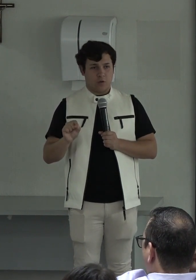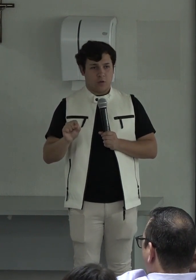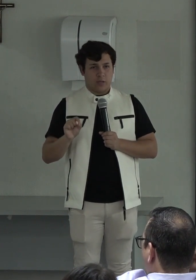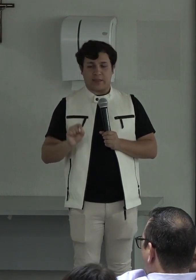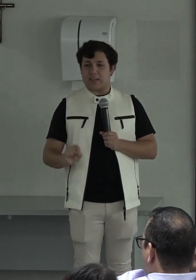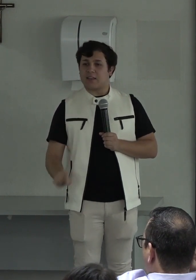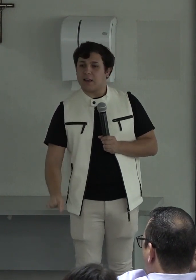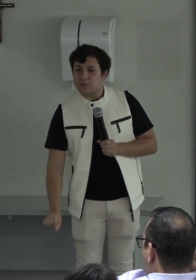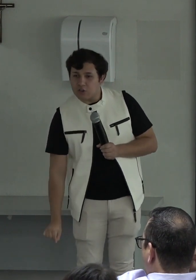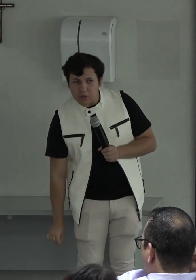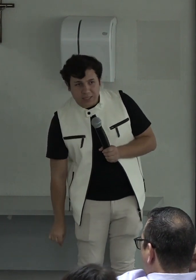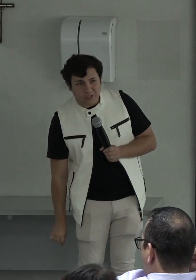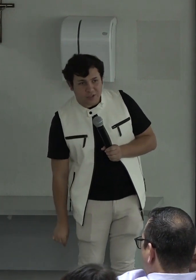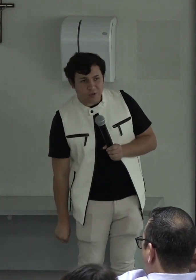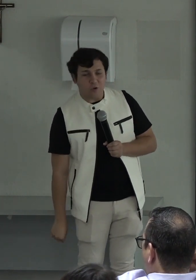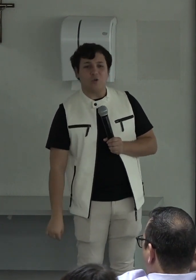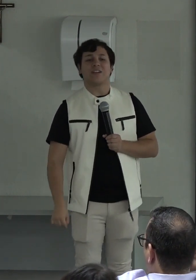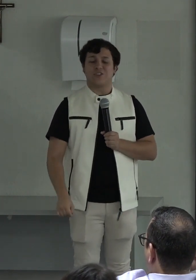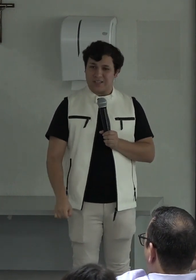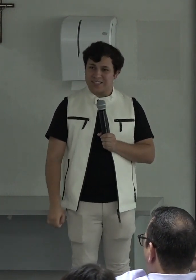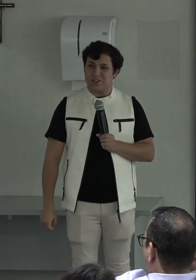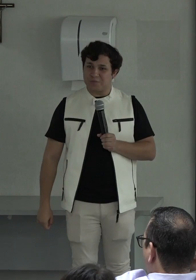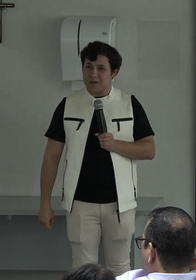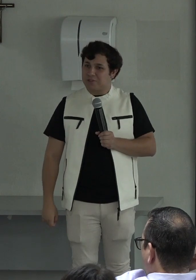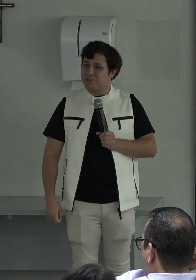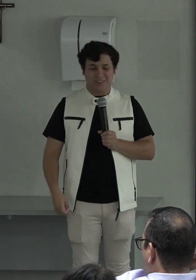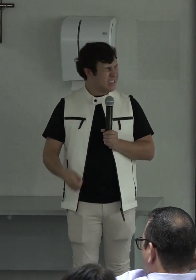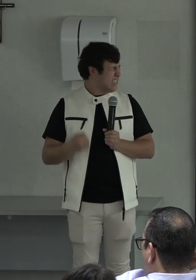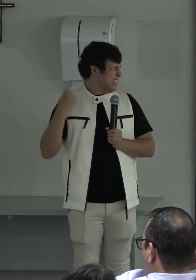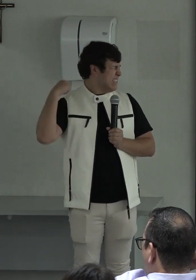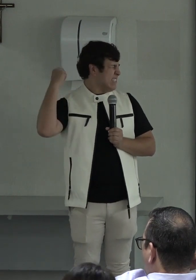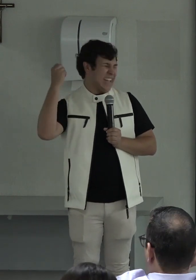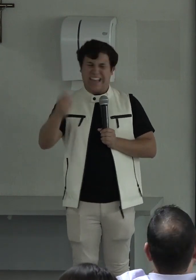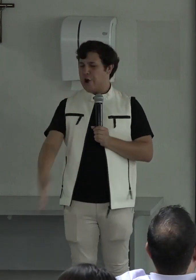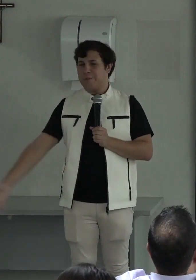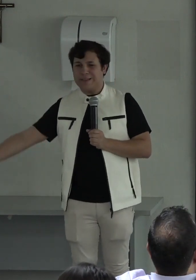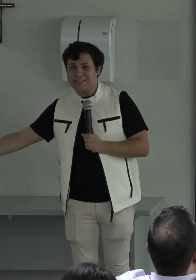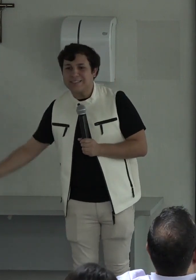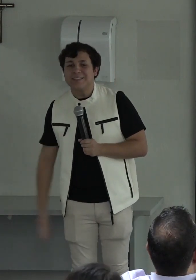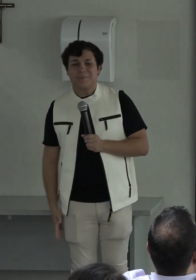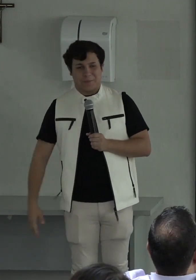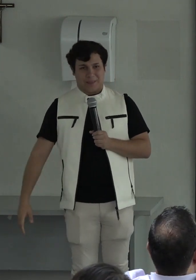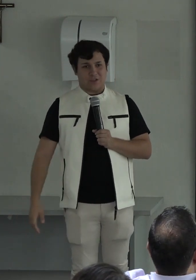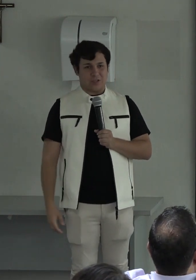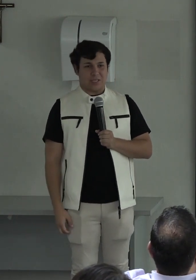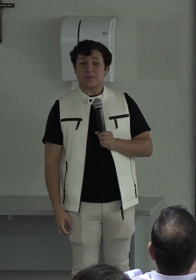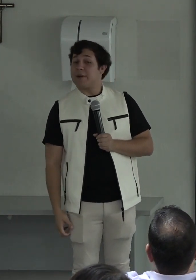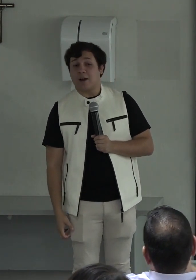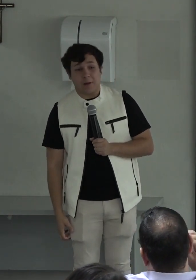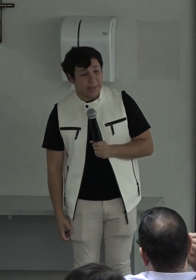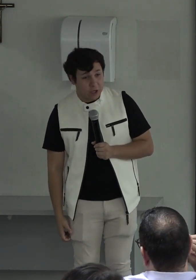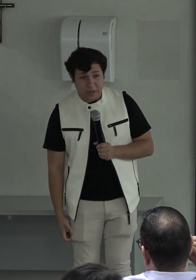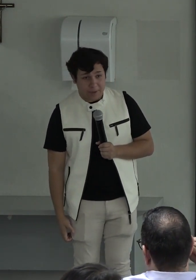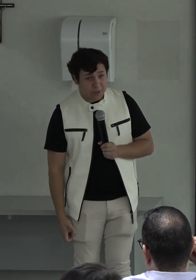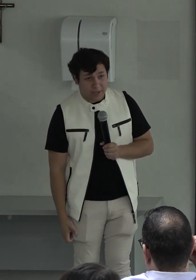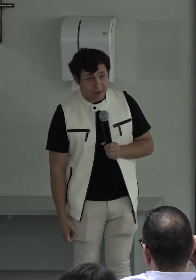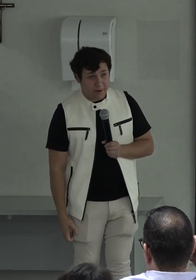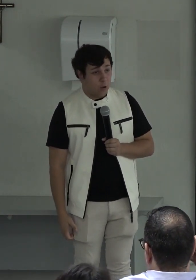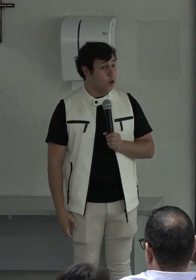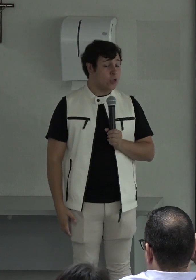y etcétera. Todas estas conjugaciones de los verbos son enormes. Entonces, para cualquier otra persona que hable otro